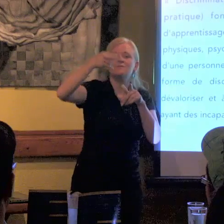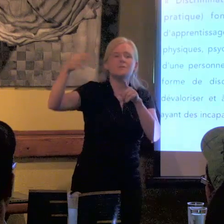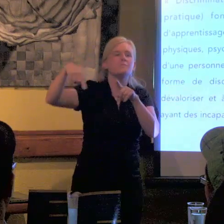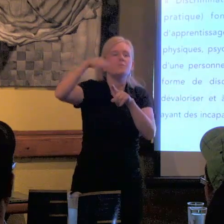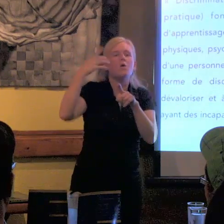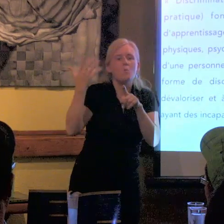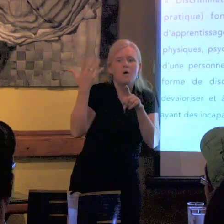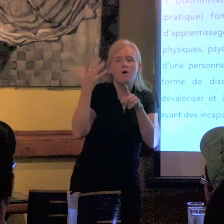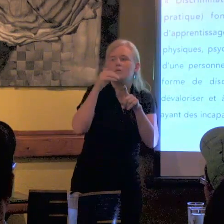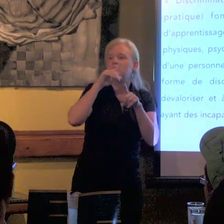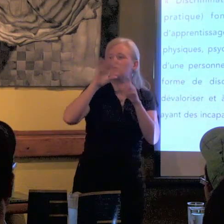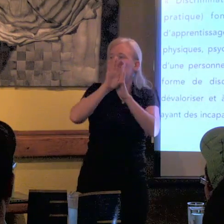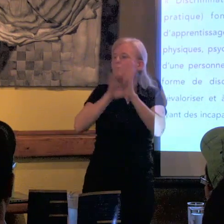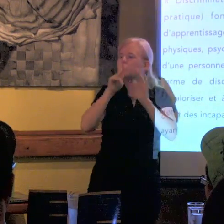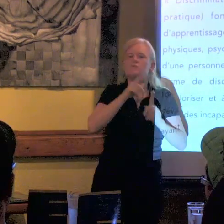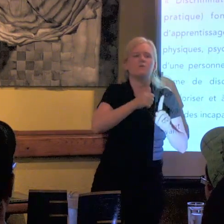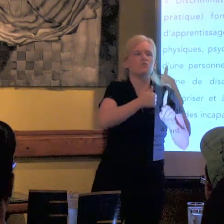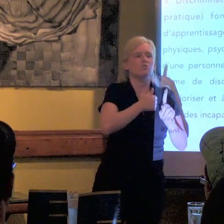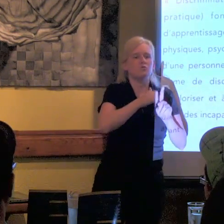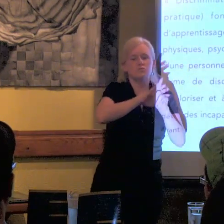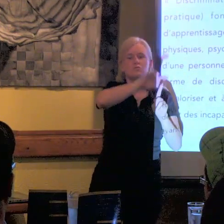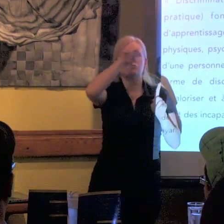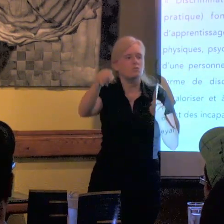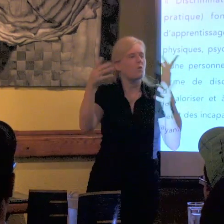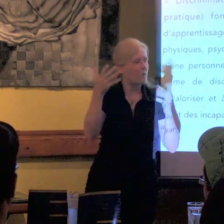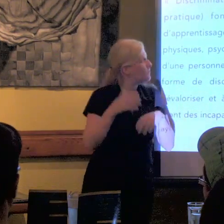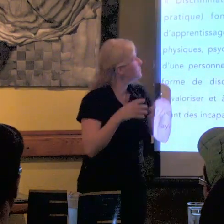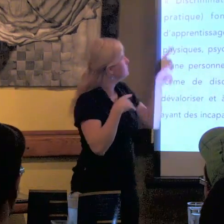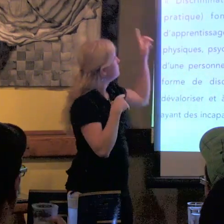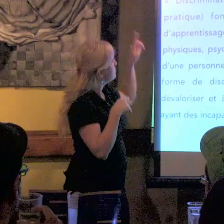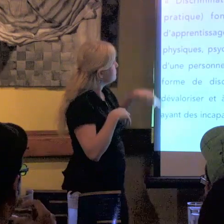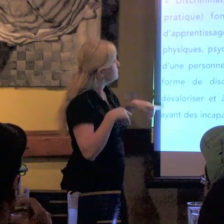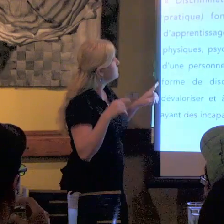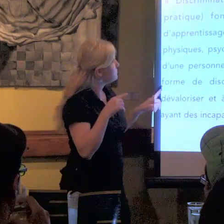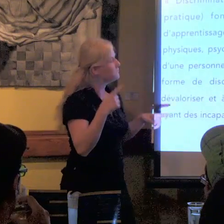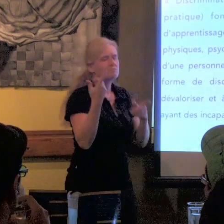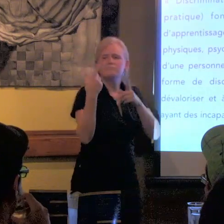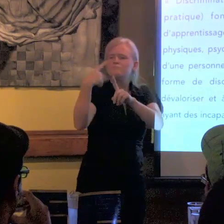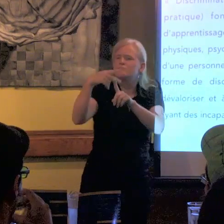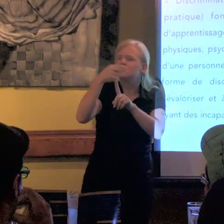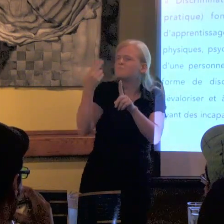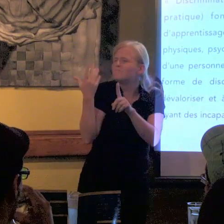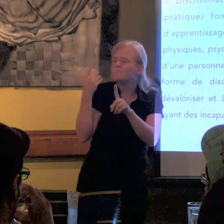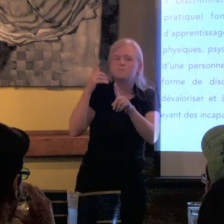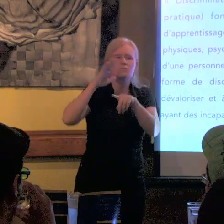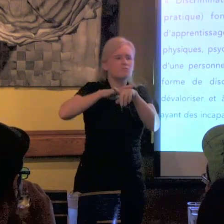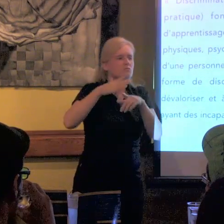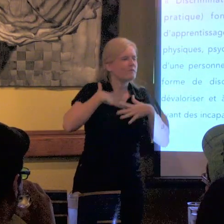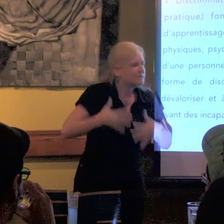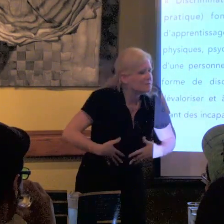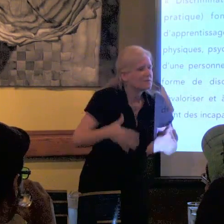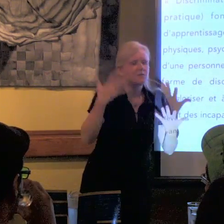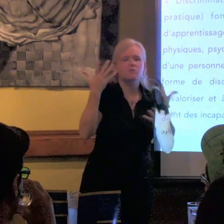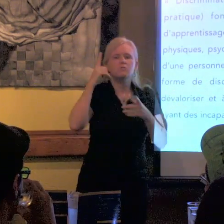part, ou créé, entre autres, pour s'appliquer à toutes les personnes qui vivent une forme d'handicap ou un autre. Alors, vous avez ici la